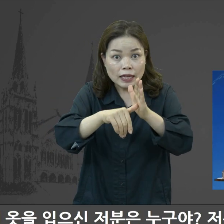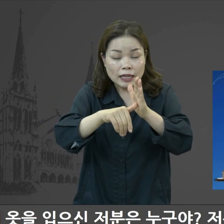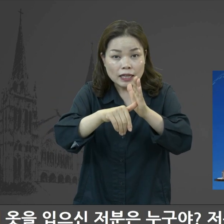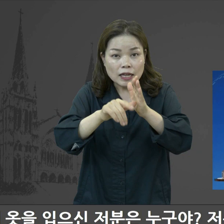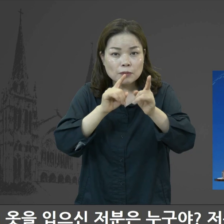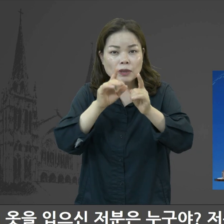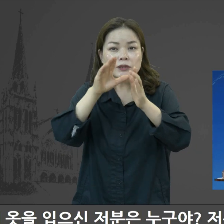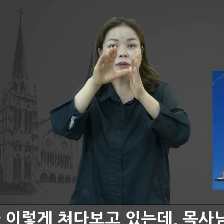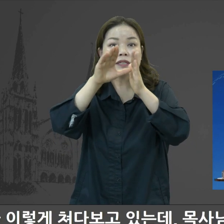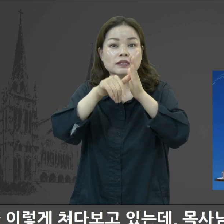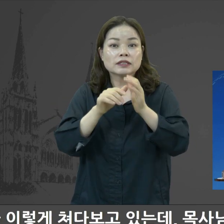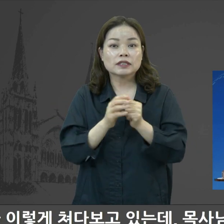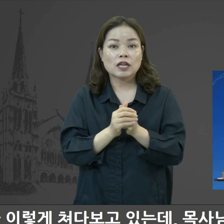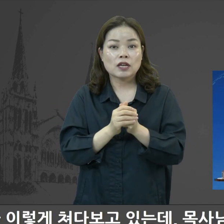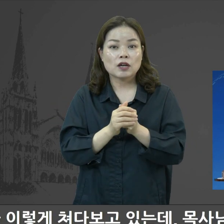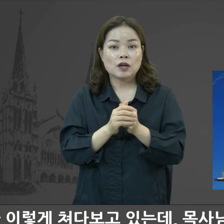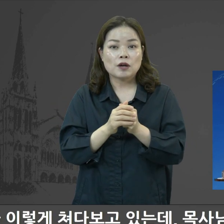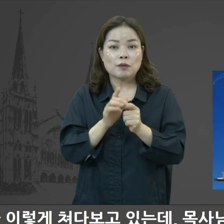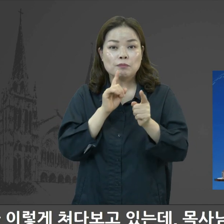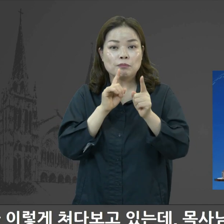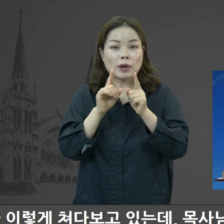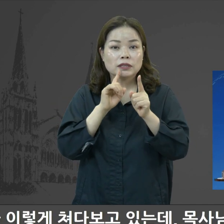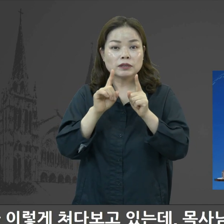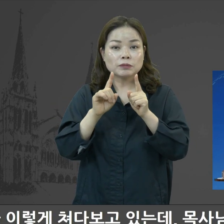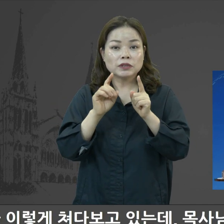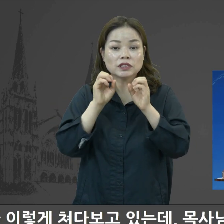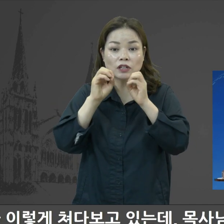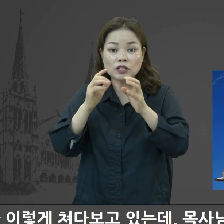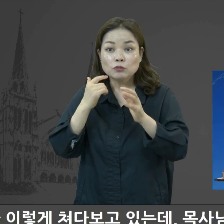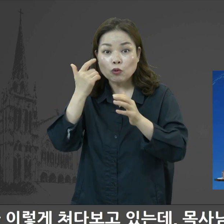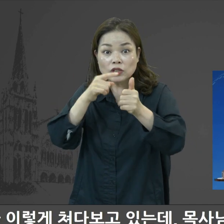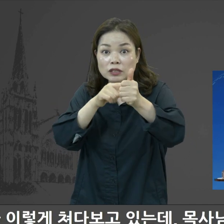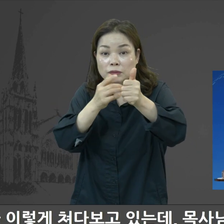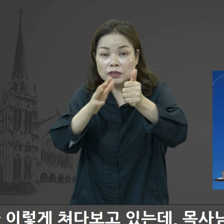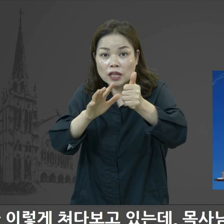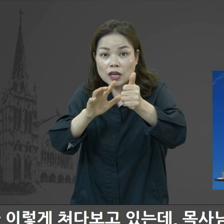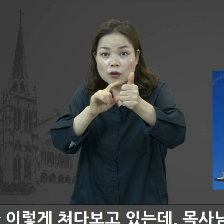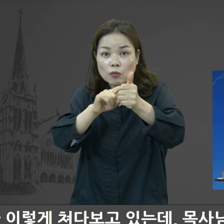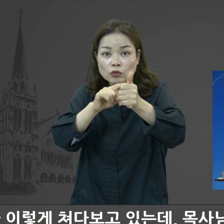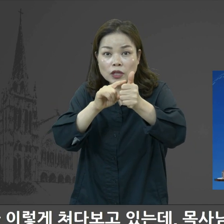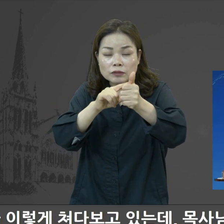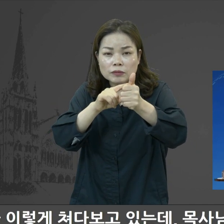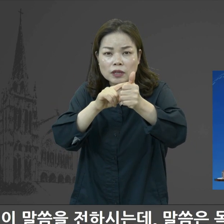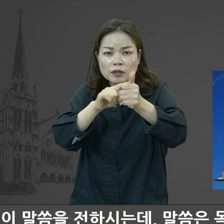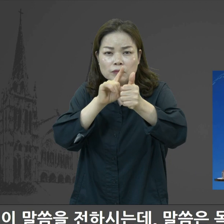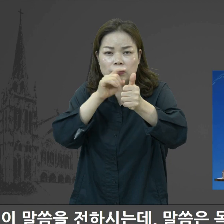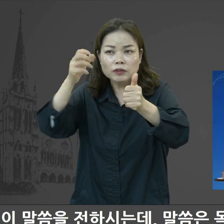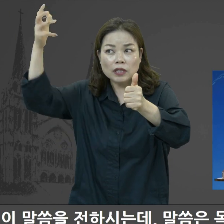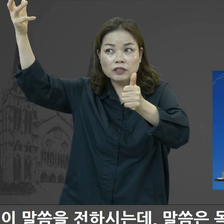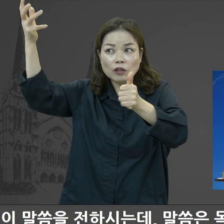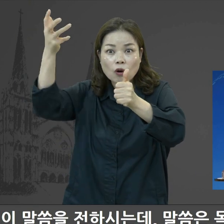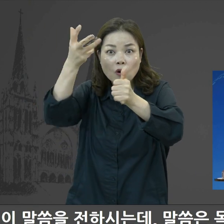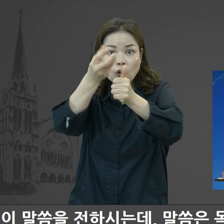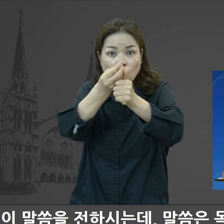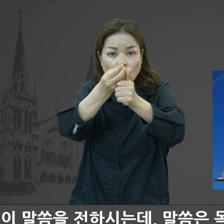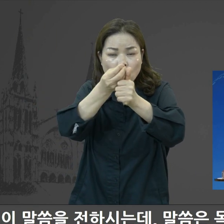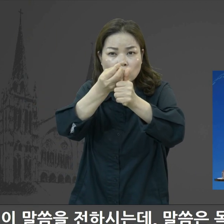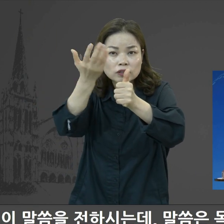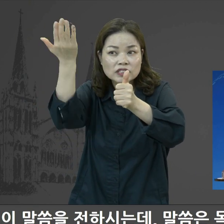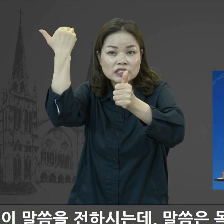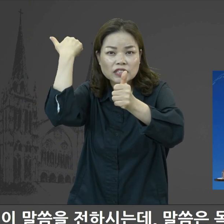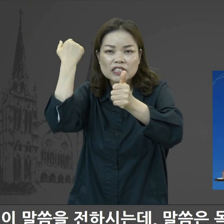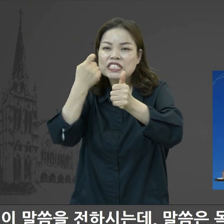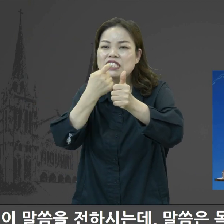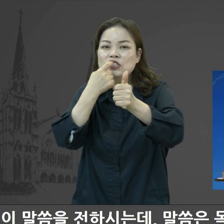말씀을 전하시는데, 말씀은 목사님이 전하시는데 그 목사님에게 말씀을 넣어주시는 분은요, 그 뒤에